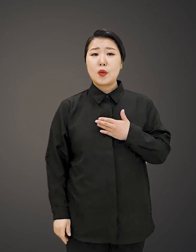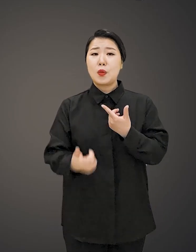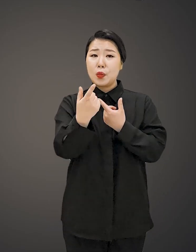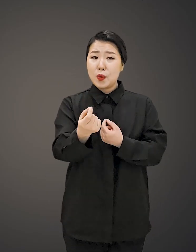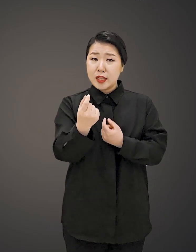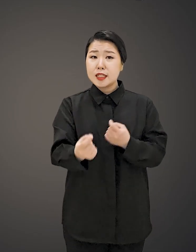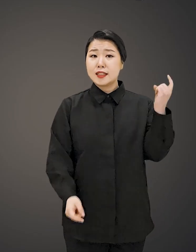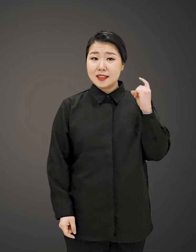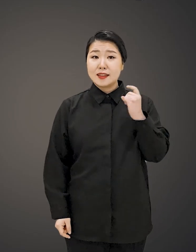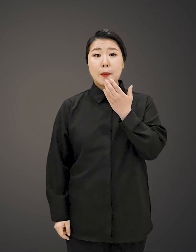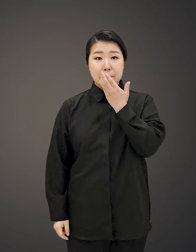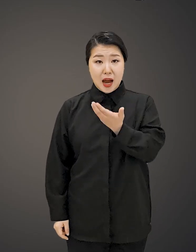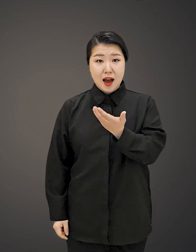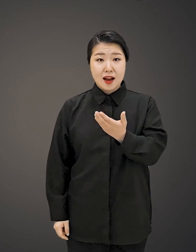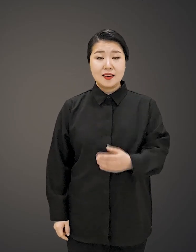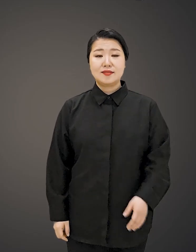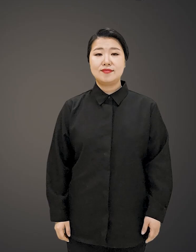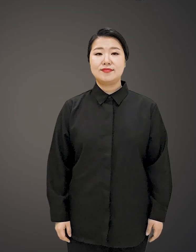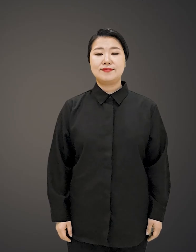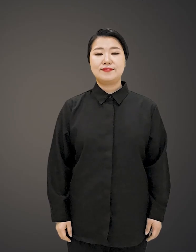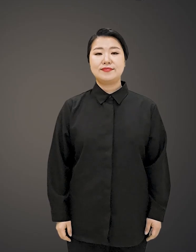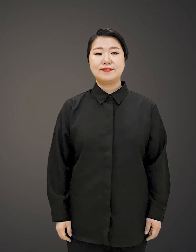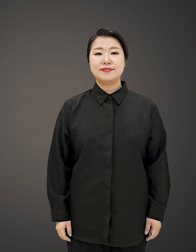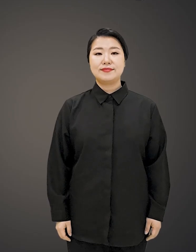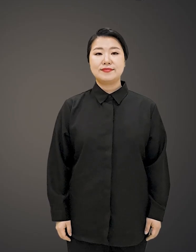나도 그 소리 들을 수 있을까?